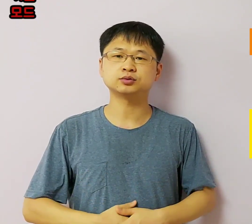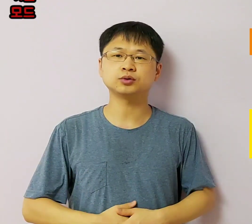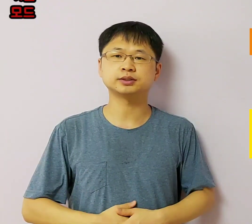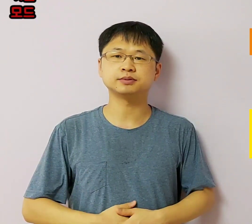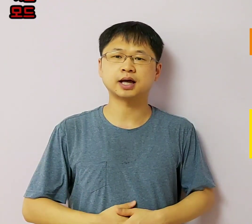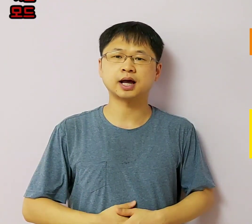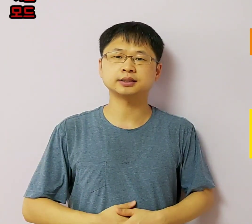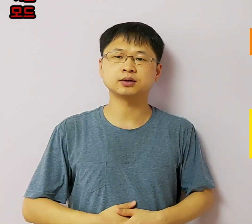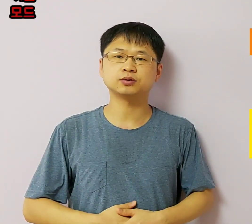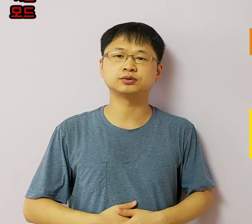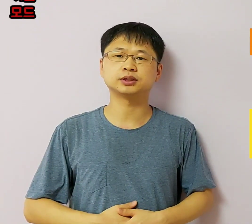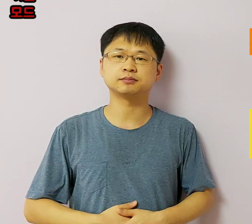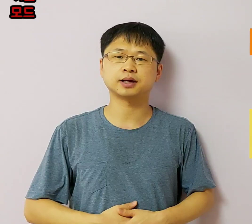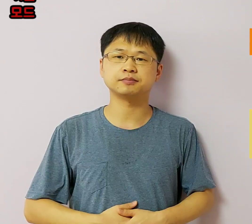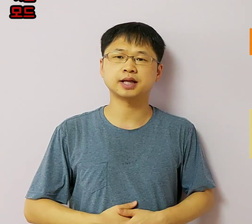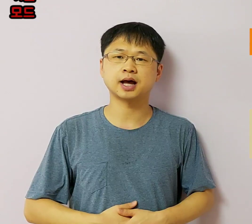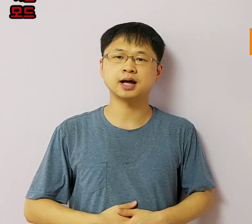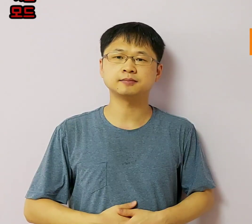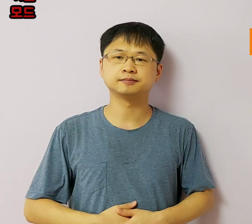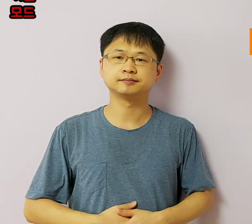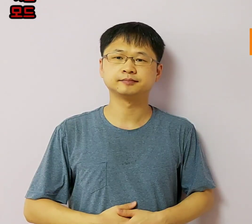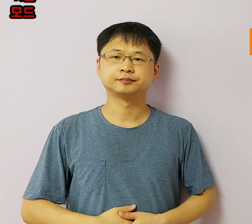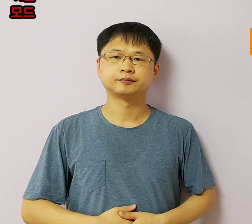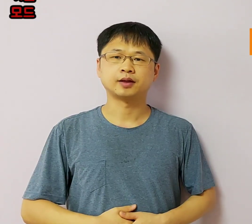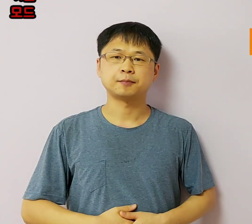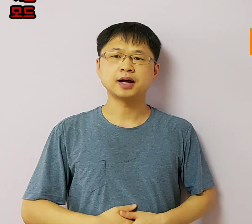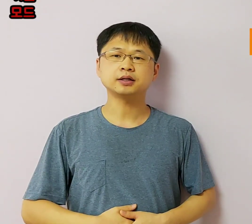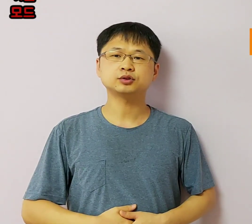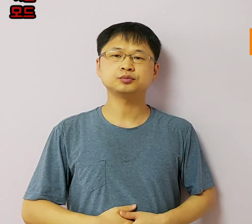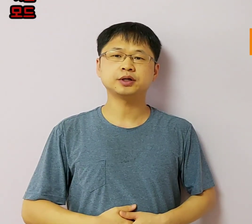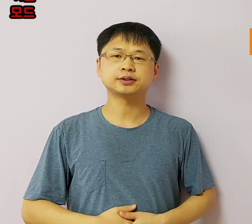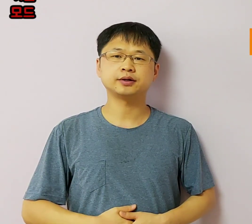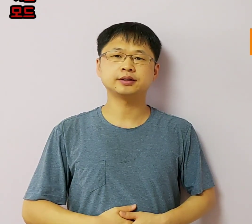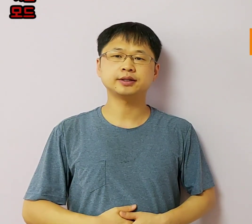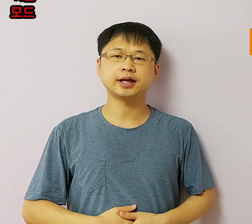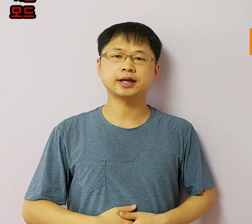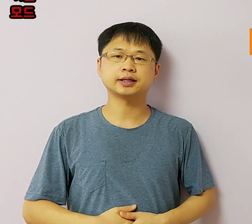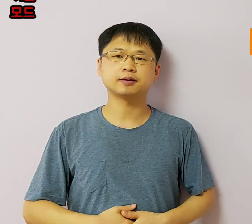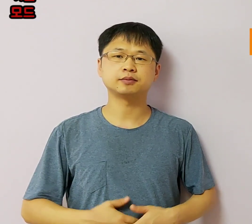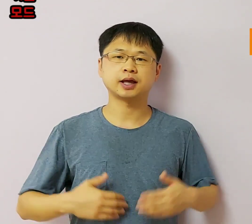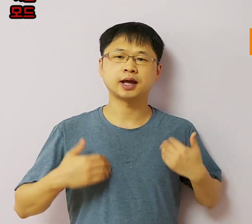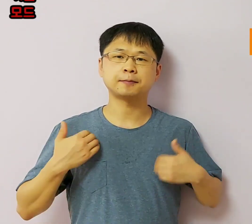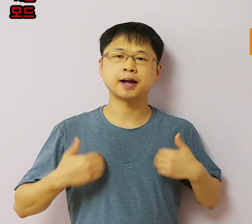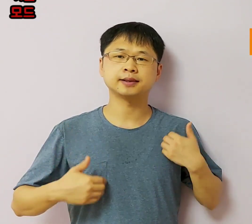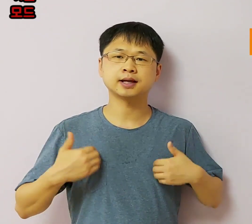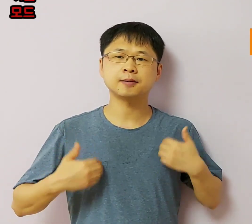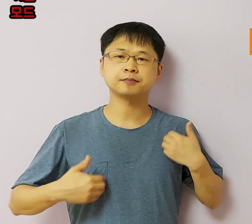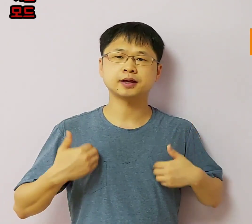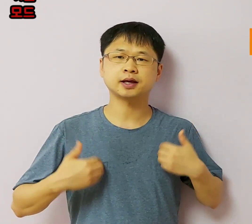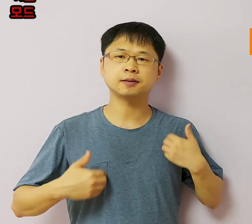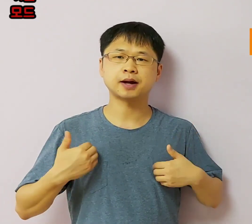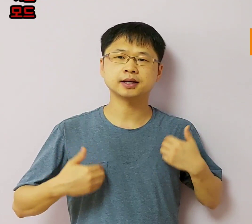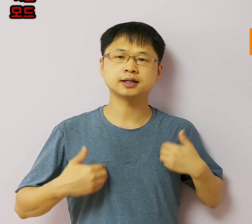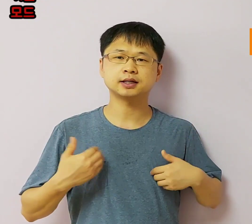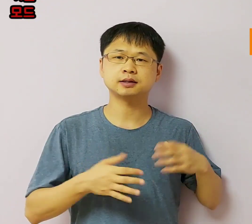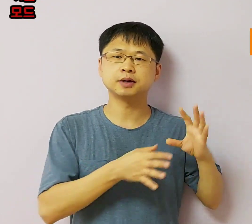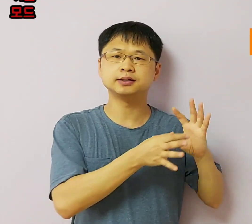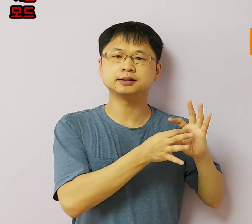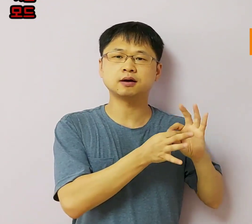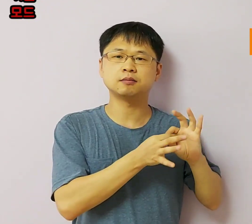수도 있습니다. 참고해 주시기 바랍니다. 네, 반겨주며 서 있는데 했기 때문에 반갑게 반기면서